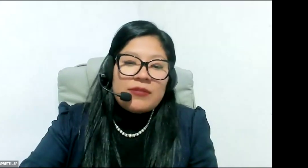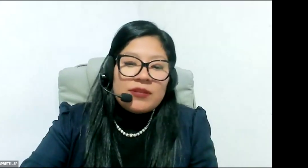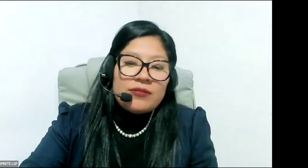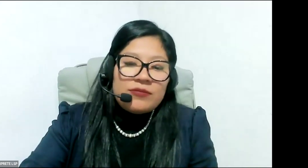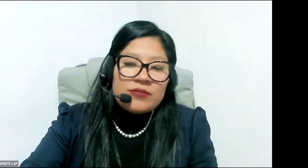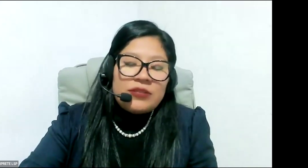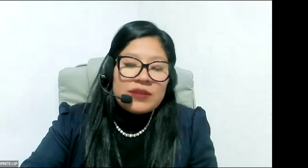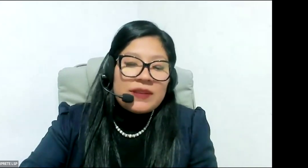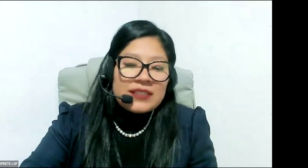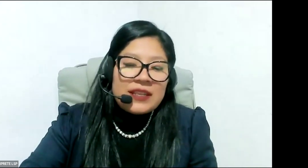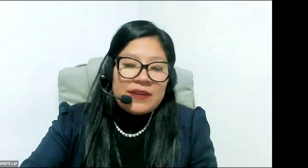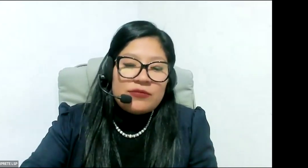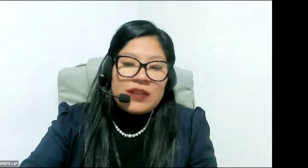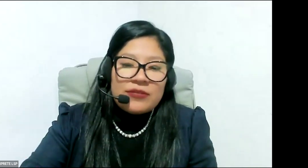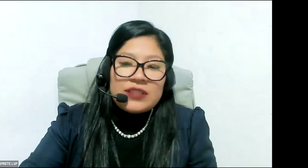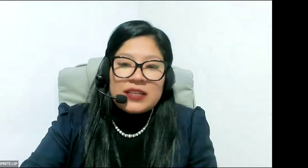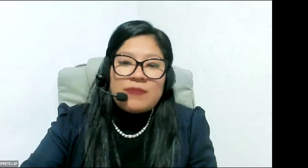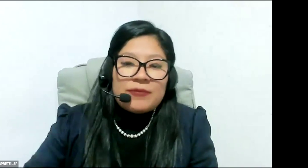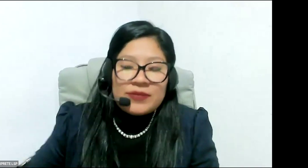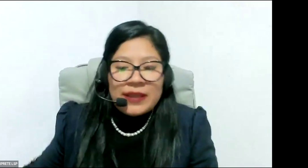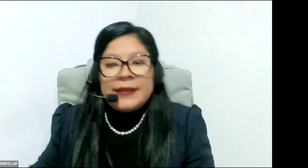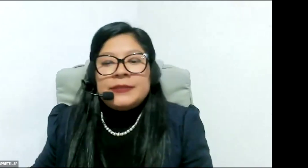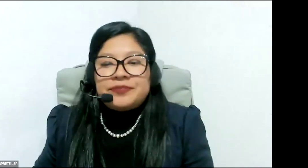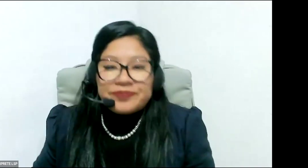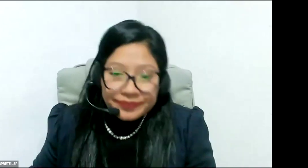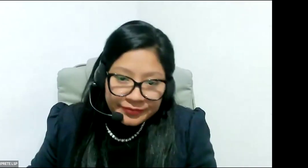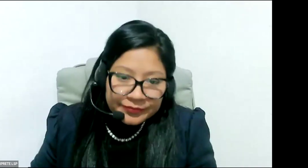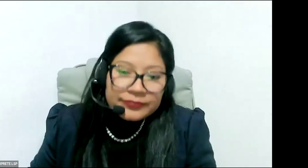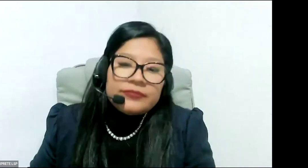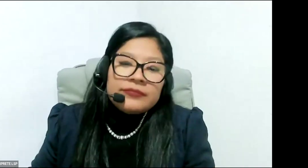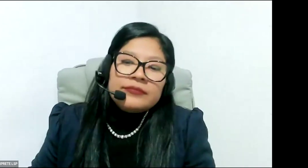activa tu audio y los demás escriben una dos y tres